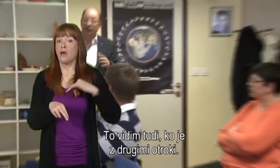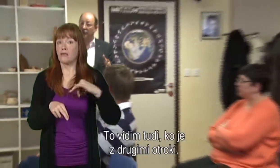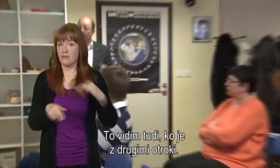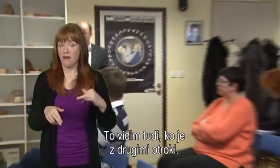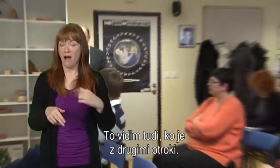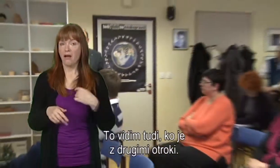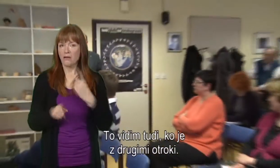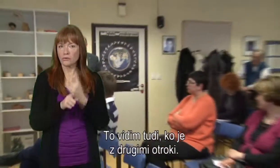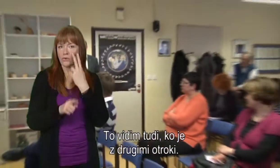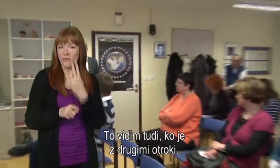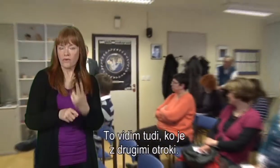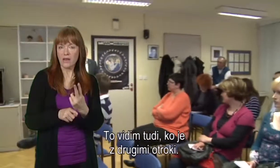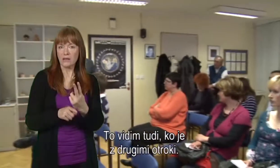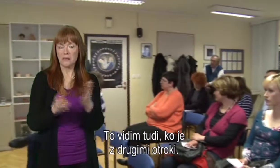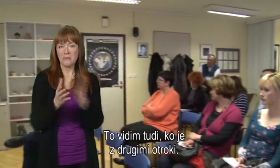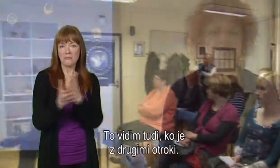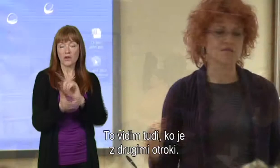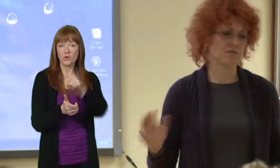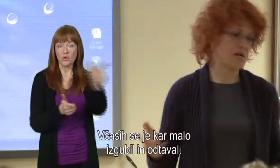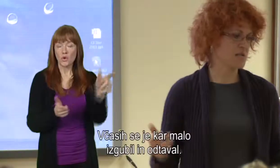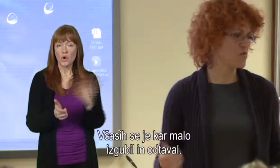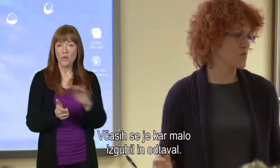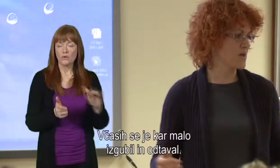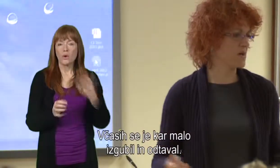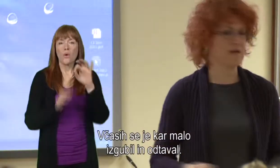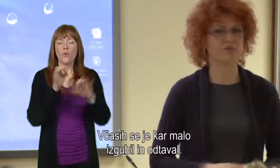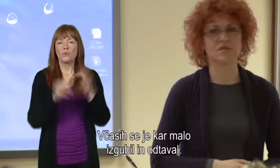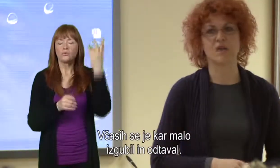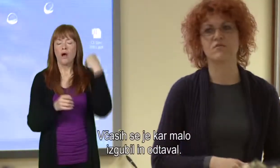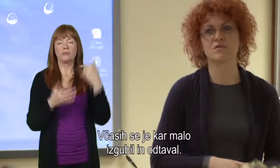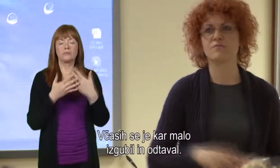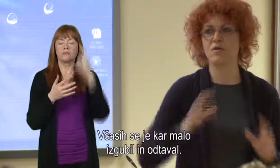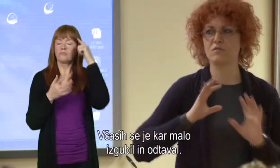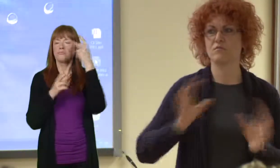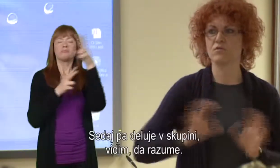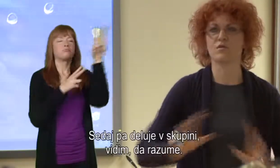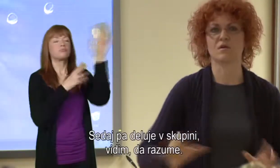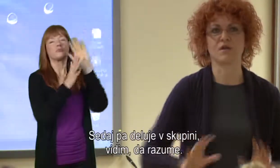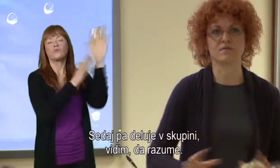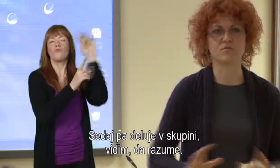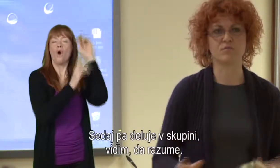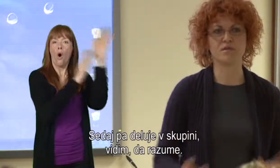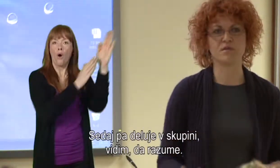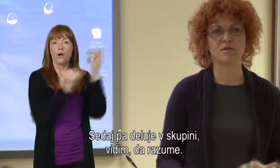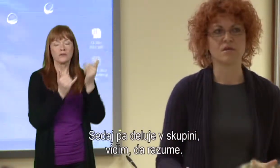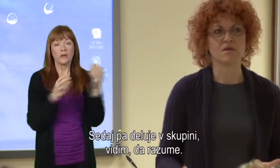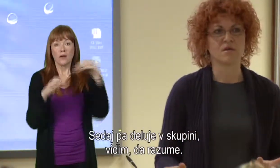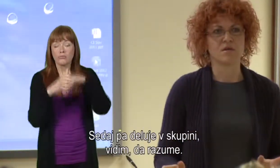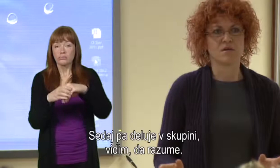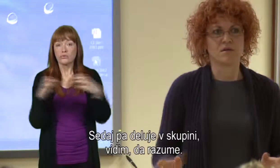Tako da jaz ga tudi vidim med drugimi otroci. Včasih se je malo zgubil, pa je kar malo taval, zdaj pa on v